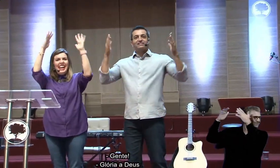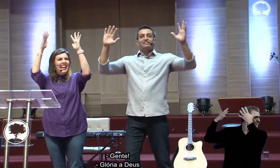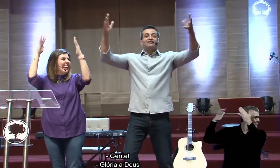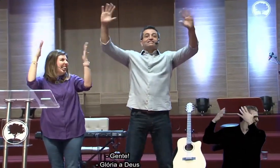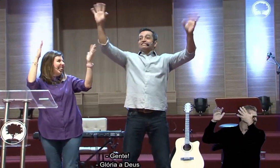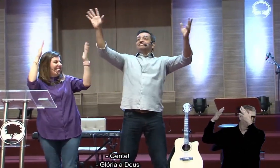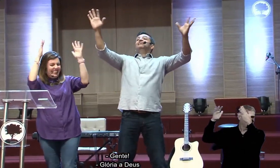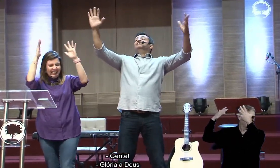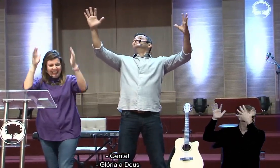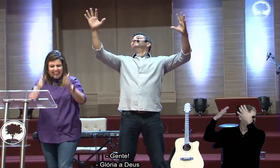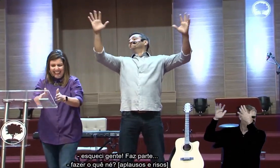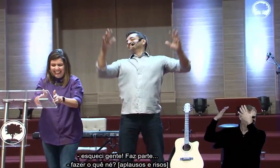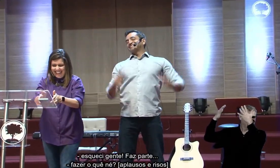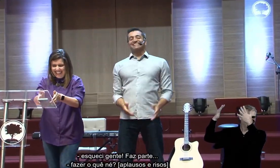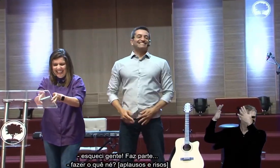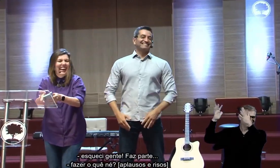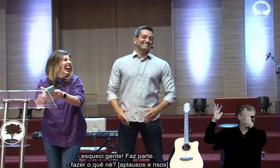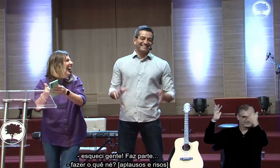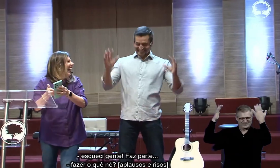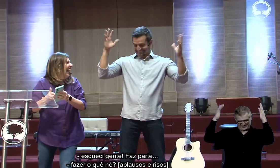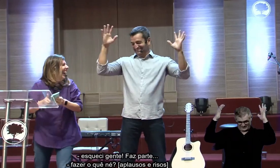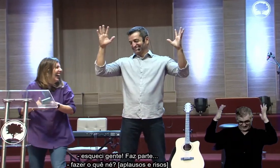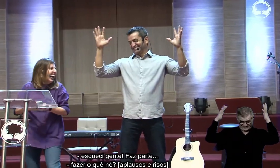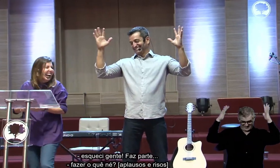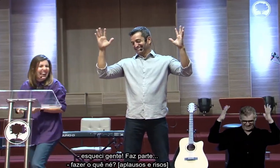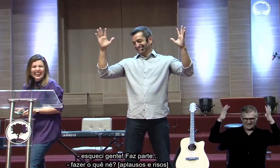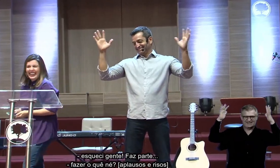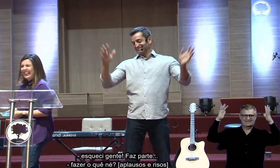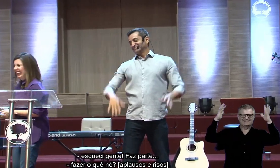Glória a Deus. Esqueci, gente.